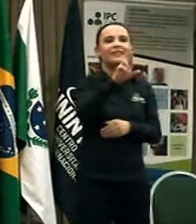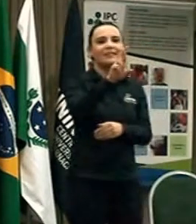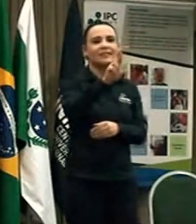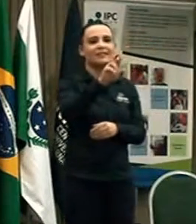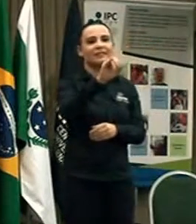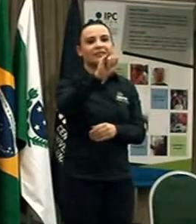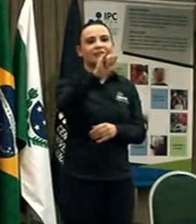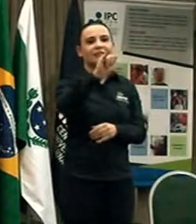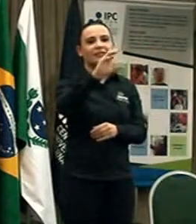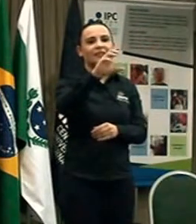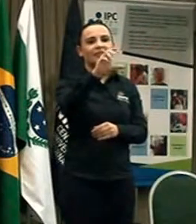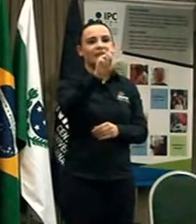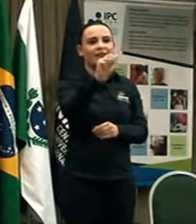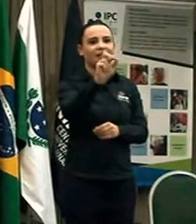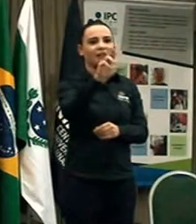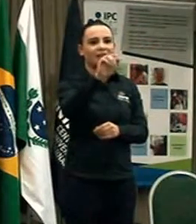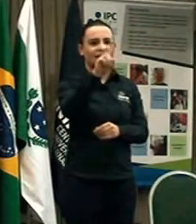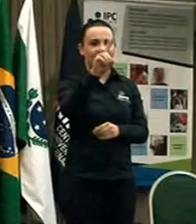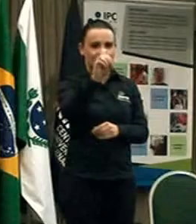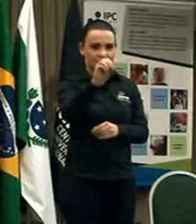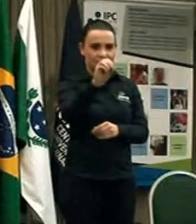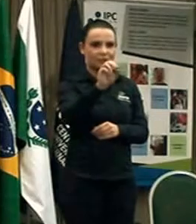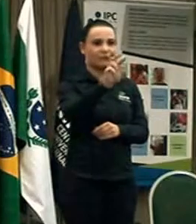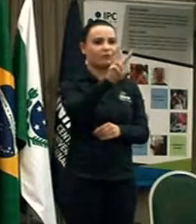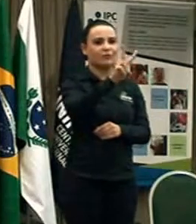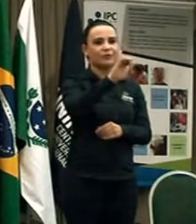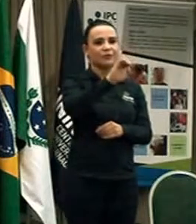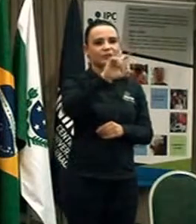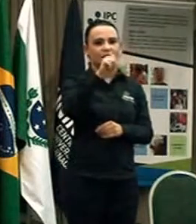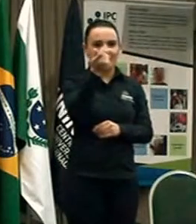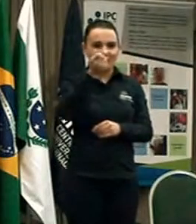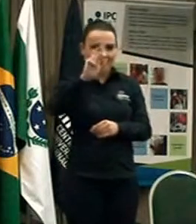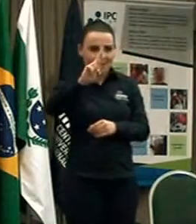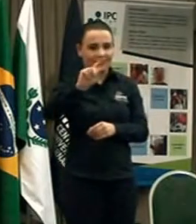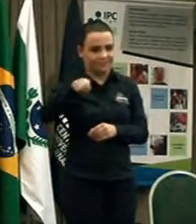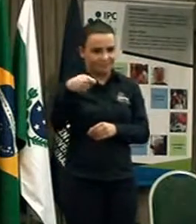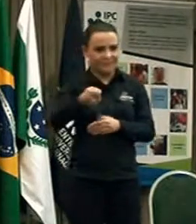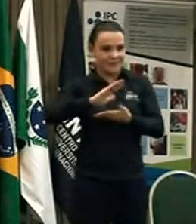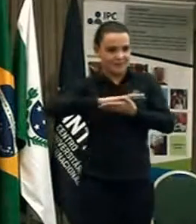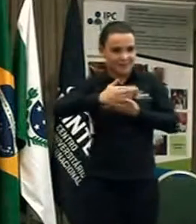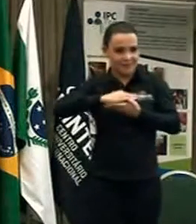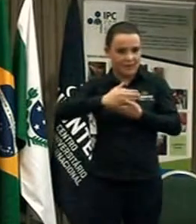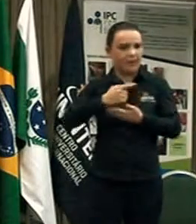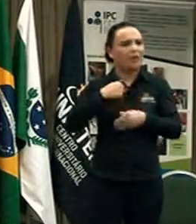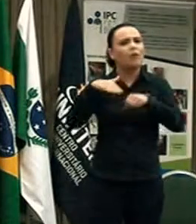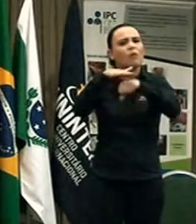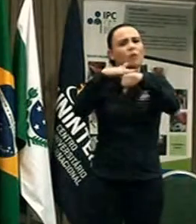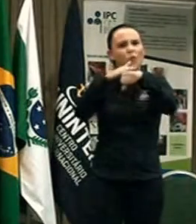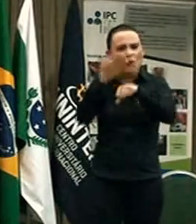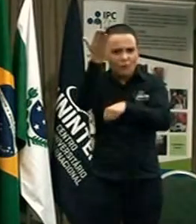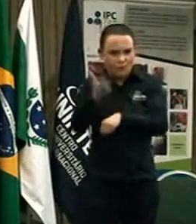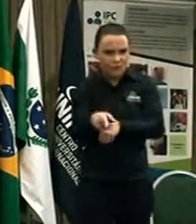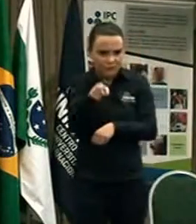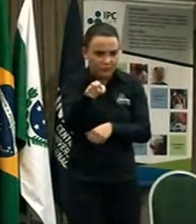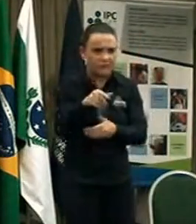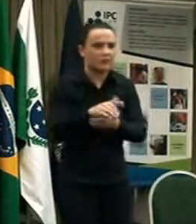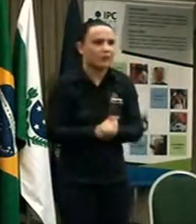Vilar. Eu pensava a ideia exatamente que se um dia as